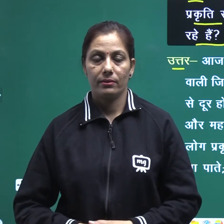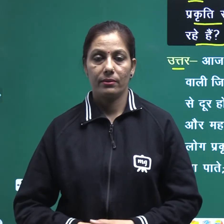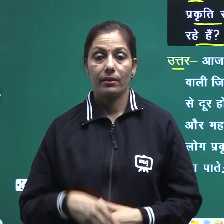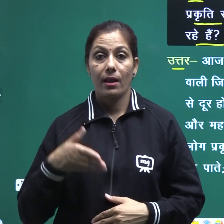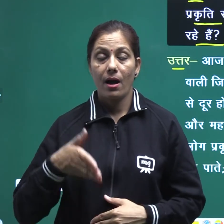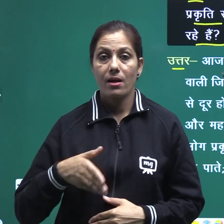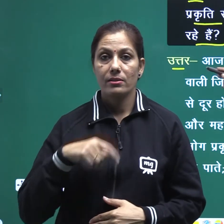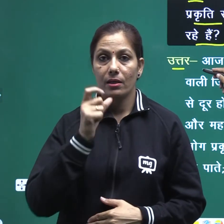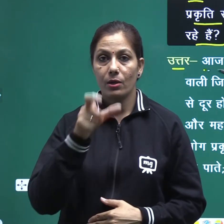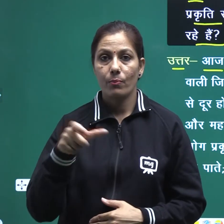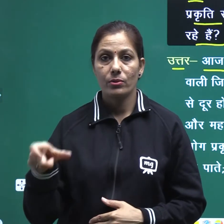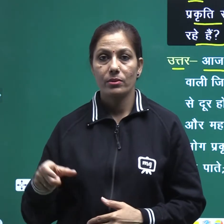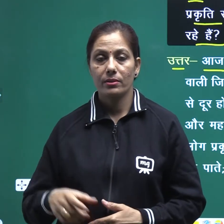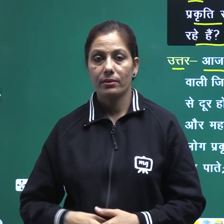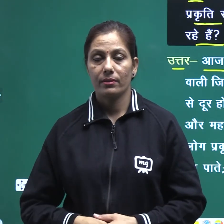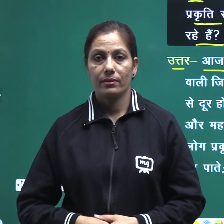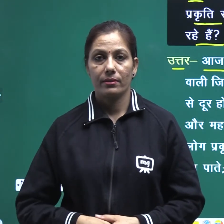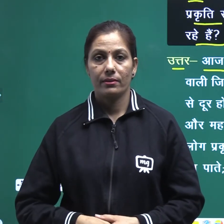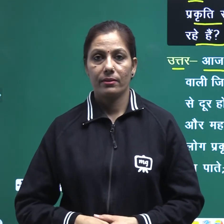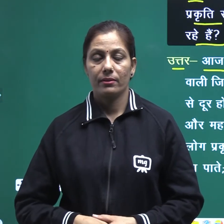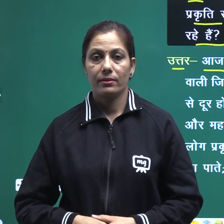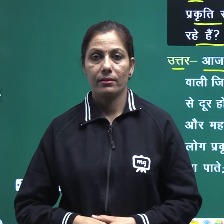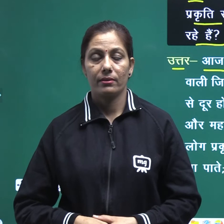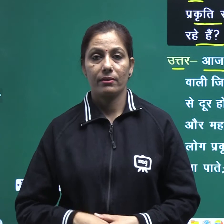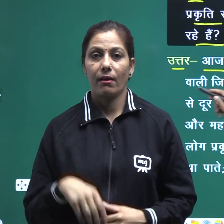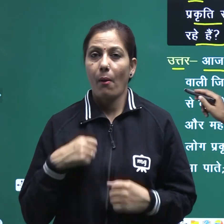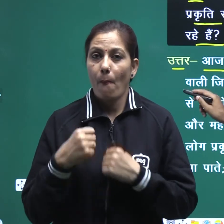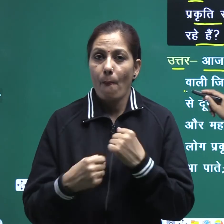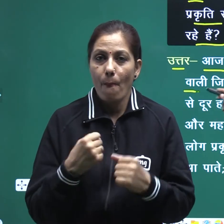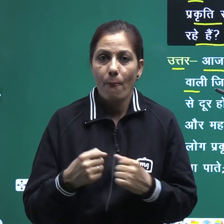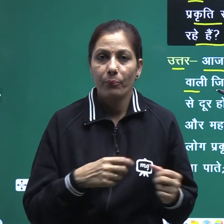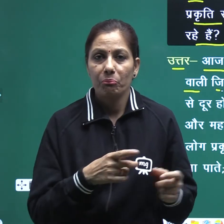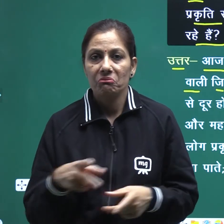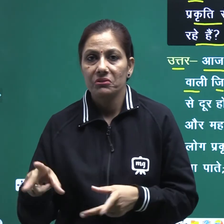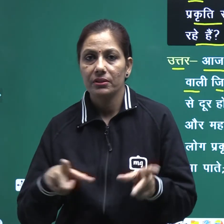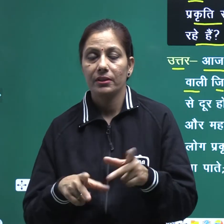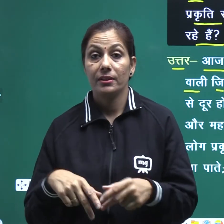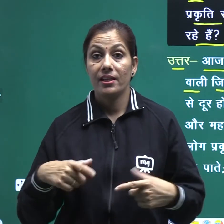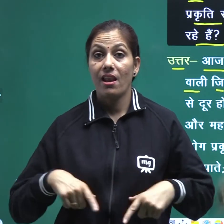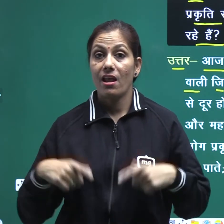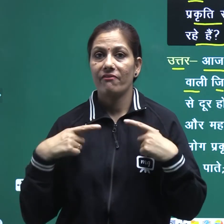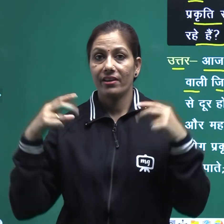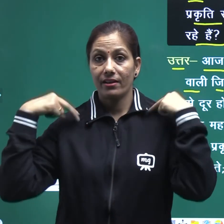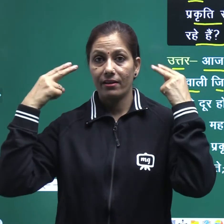आज का मनुष्य में भागमभाग वाली जिंदगी के कारण